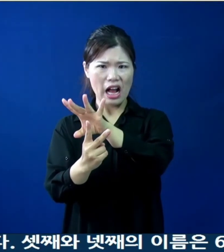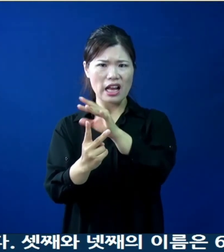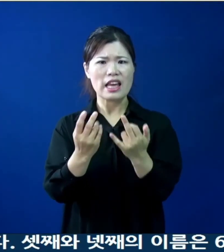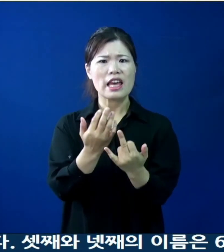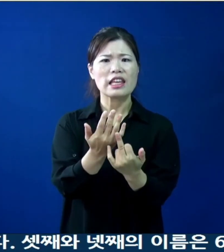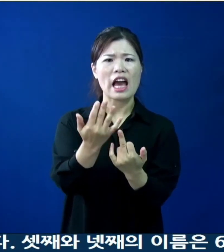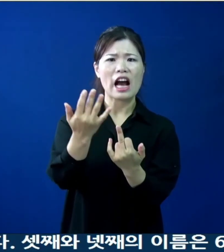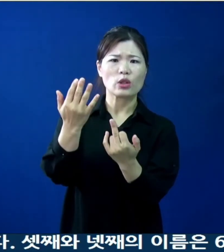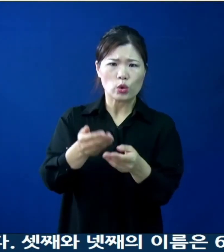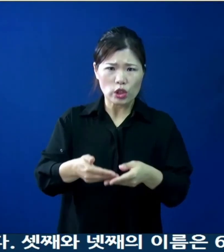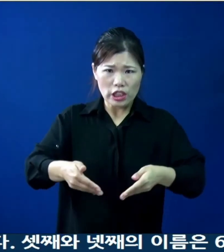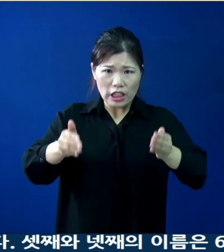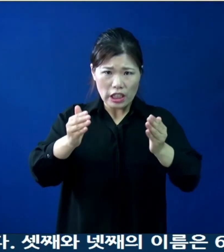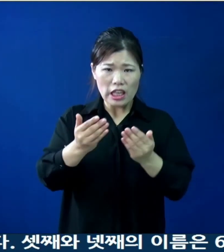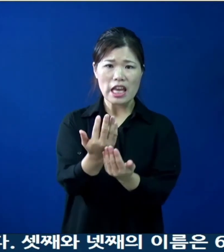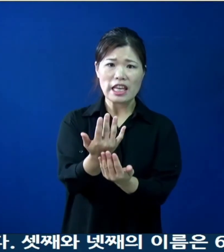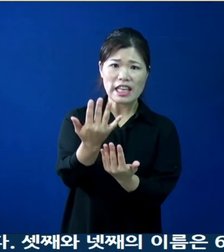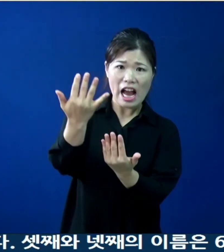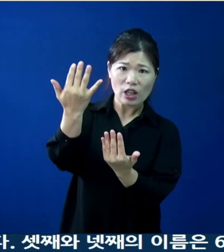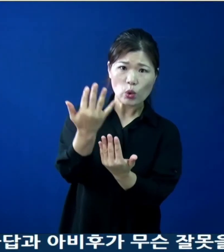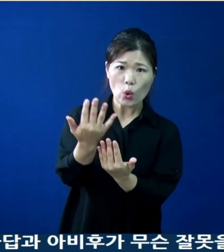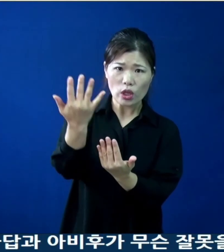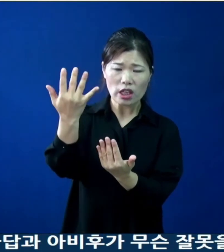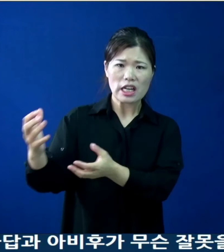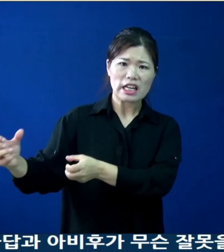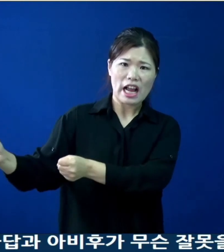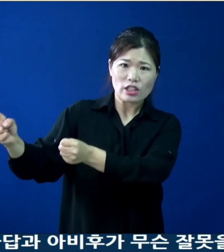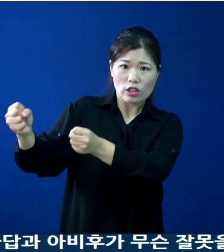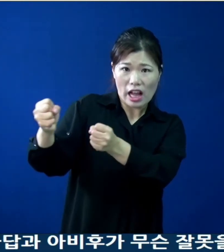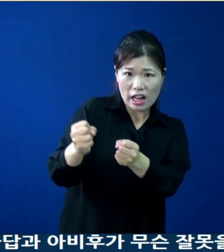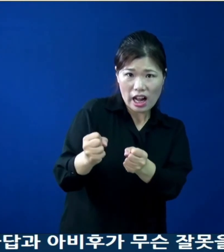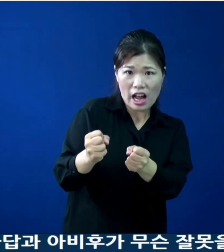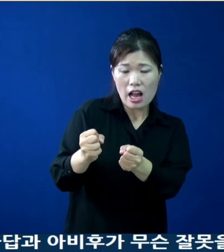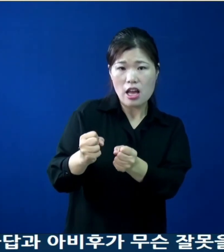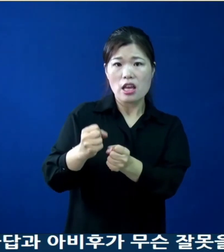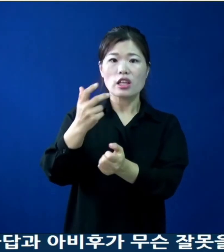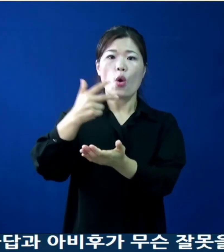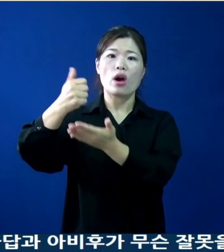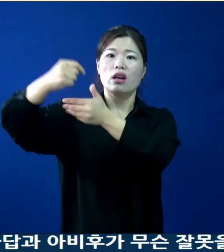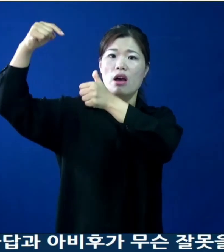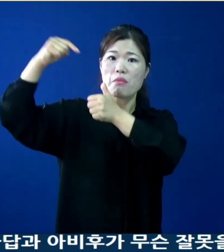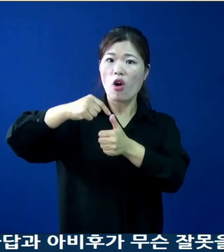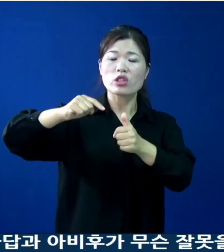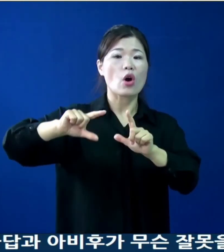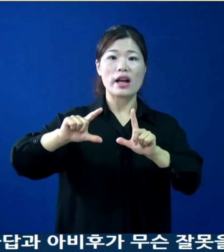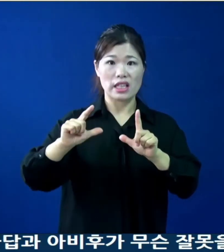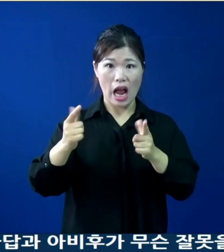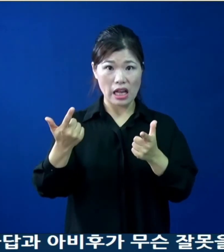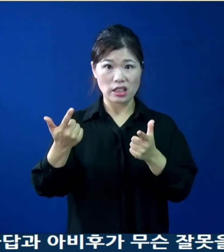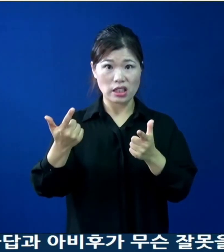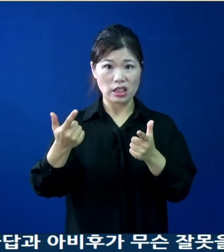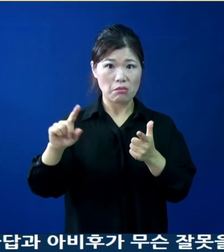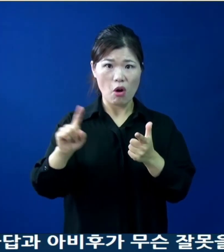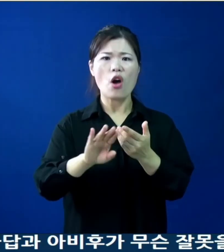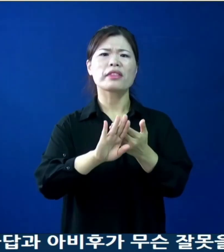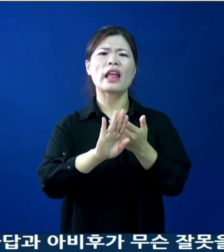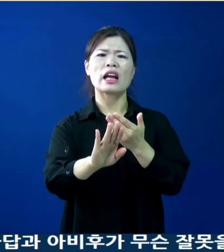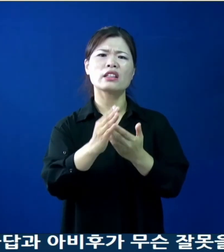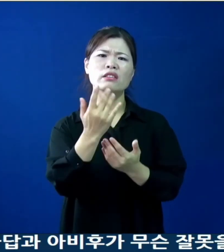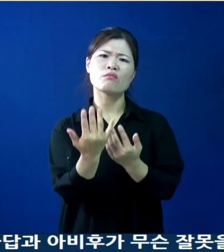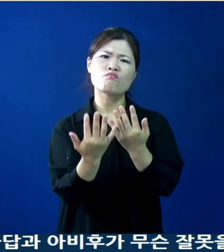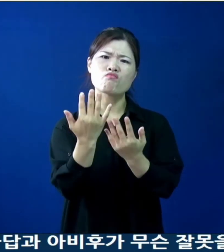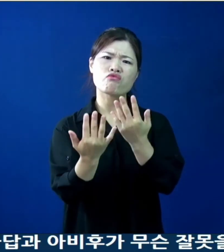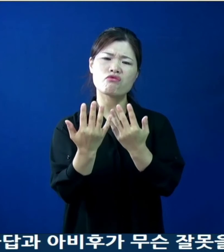향로를 가져다가 여호와께서 명령하시지 아니하신 무엇으로? 다른 불을